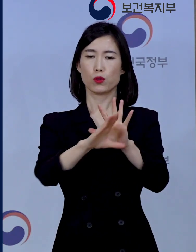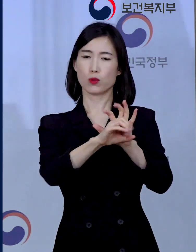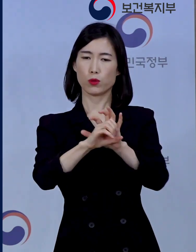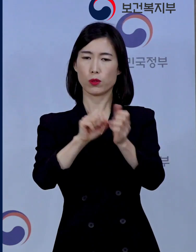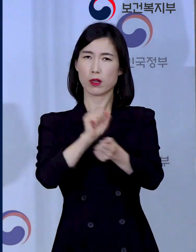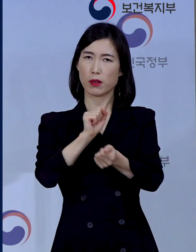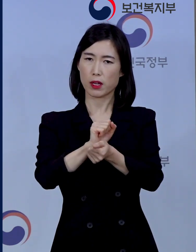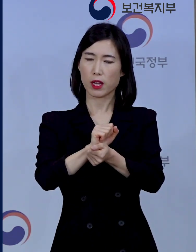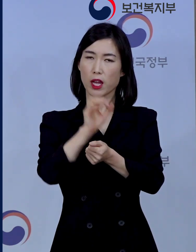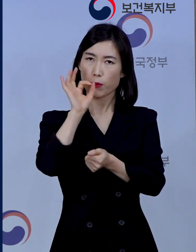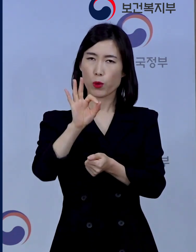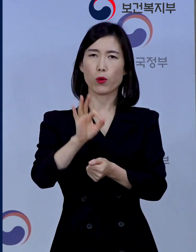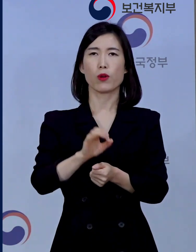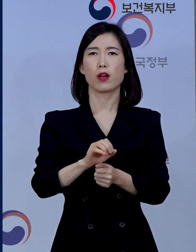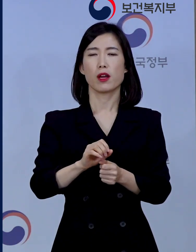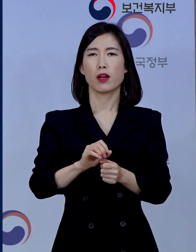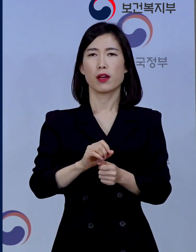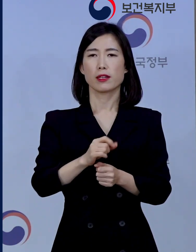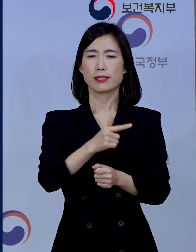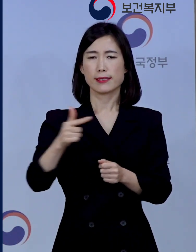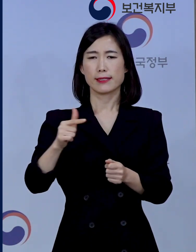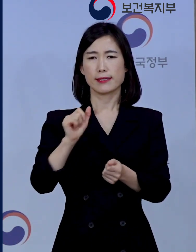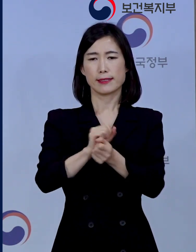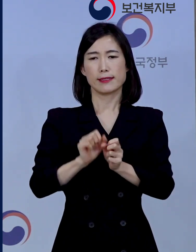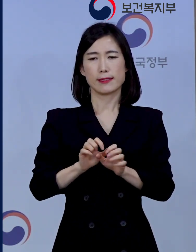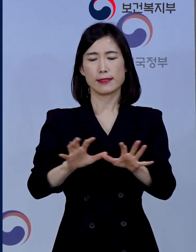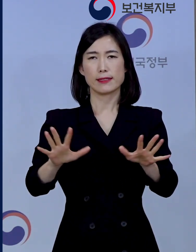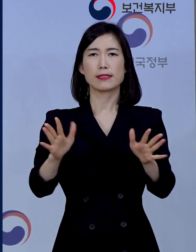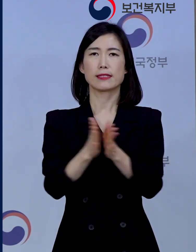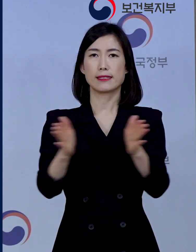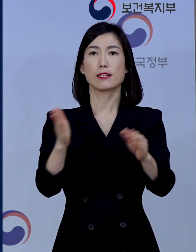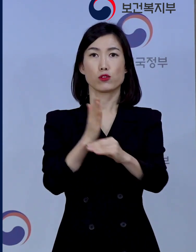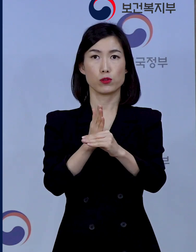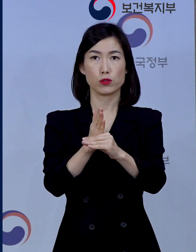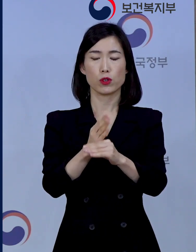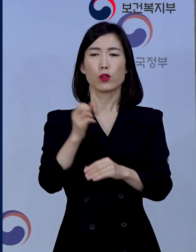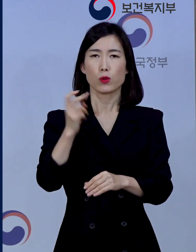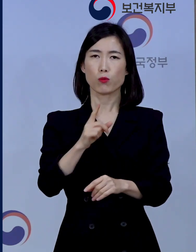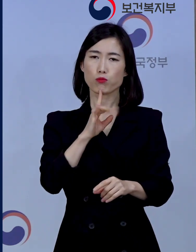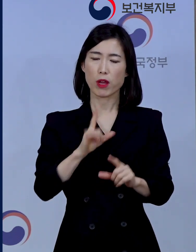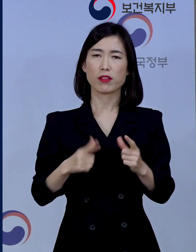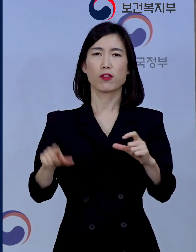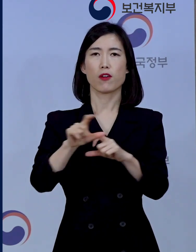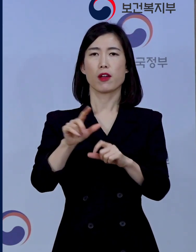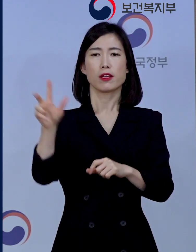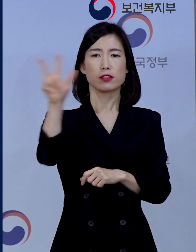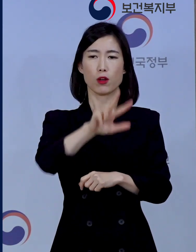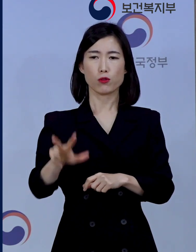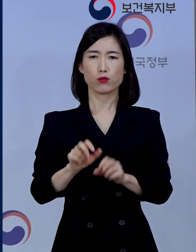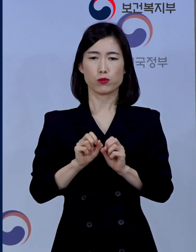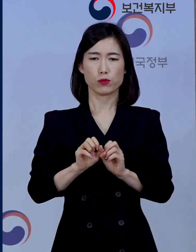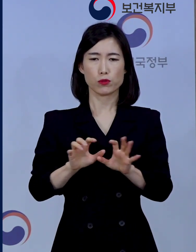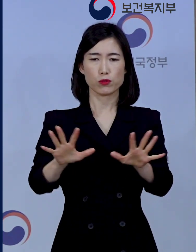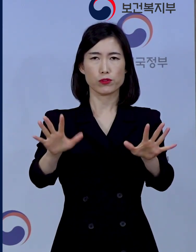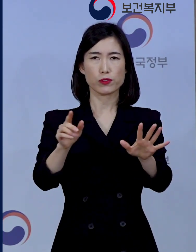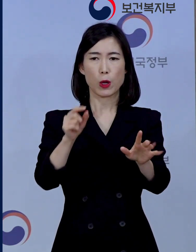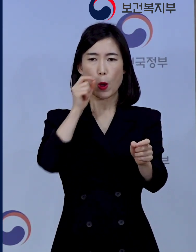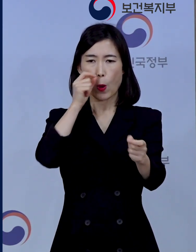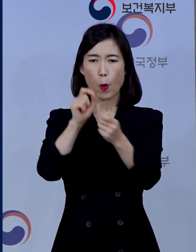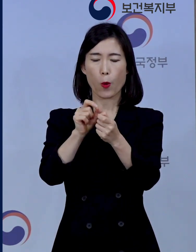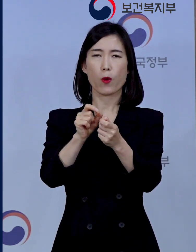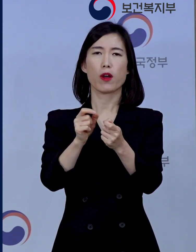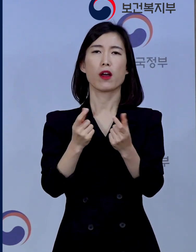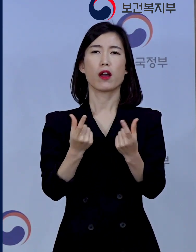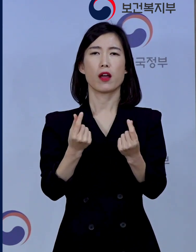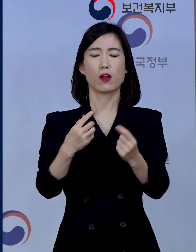확산이 본격적인 대유행 단계로 진입하였으며 전국적인 대유행으로